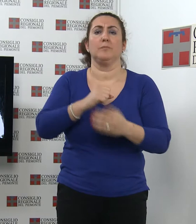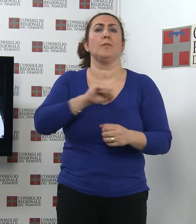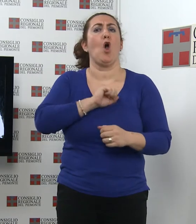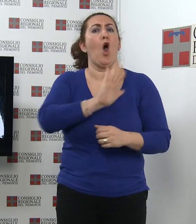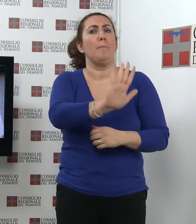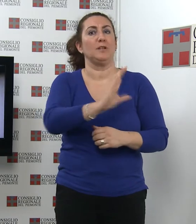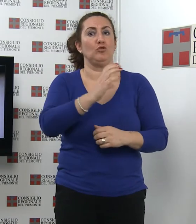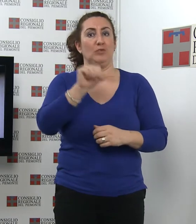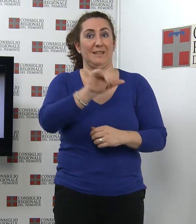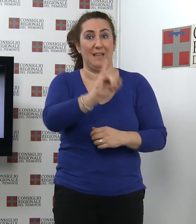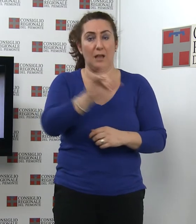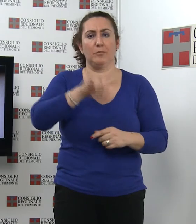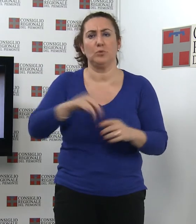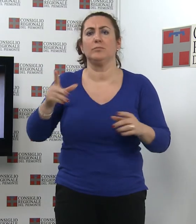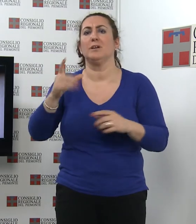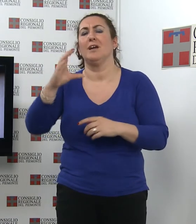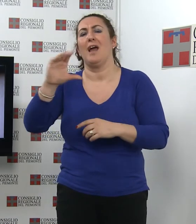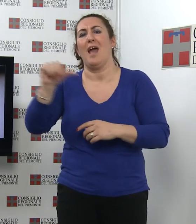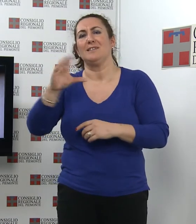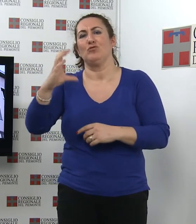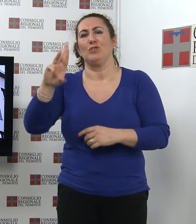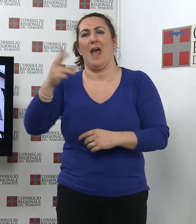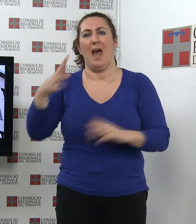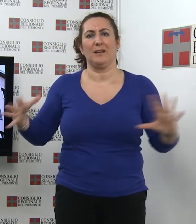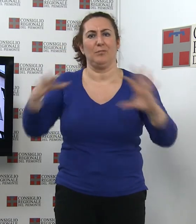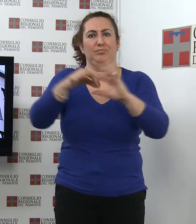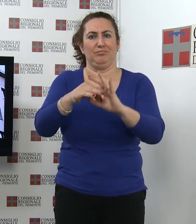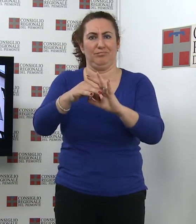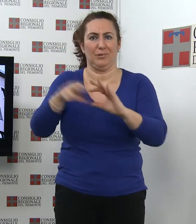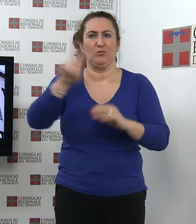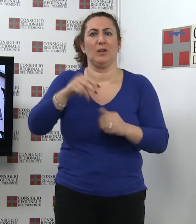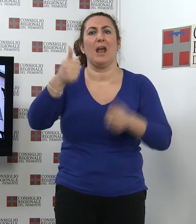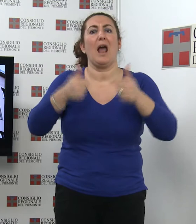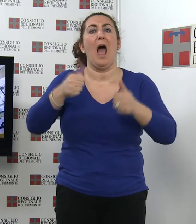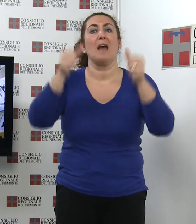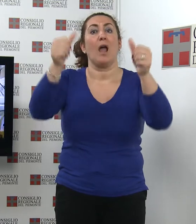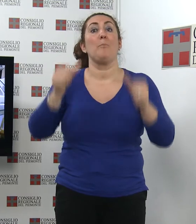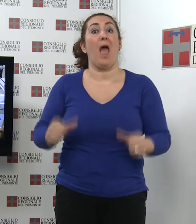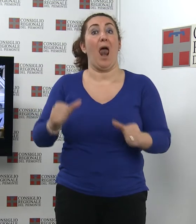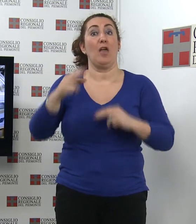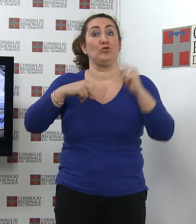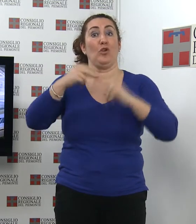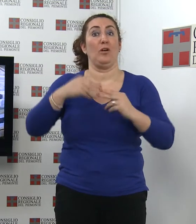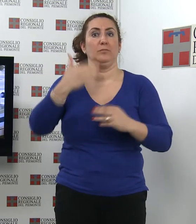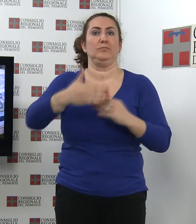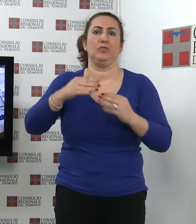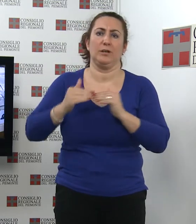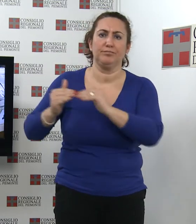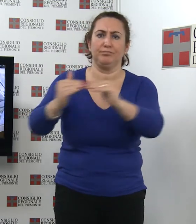con SCR per avviare quell'uniformità e centralizzazione delle gare d'appalto volta a garantire sensibili risparmi.